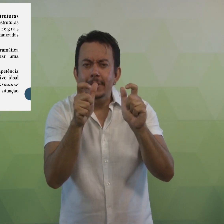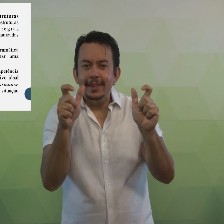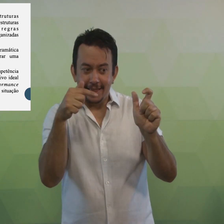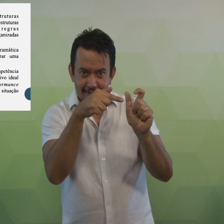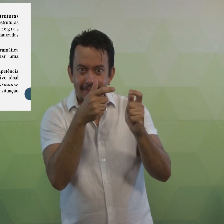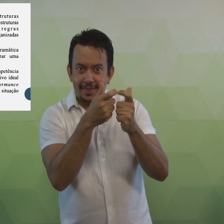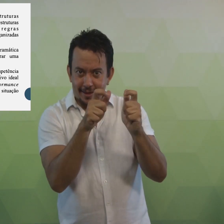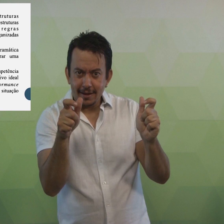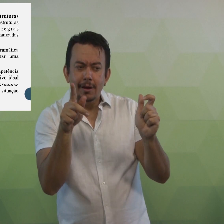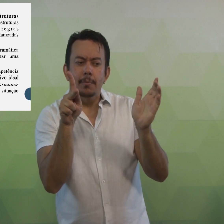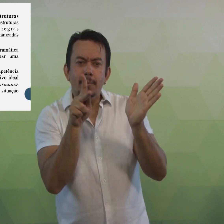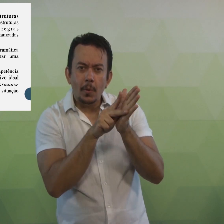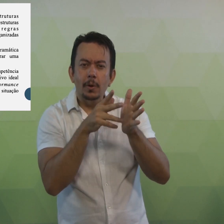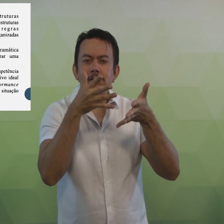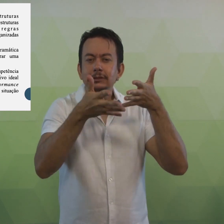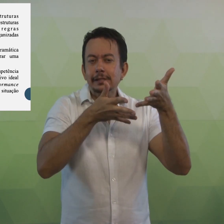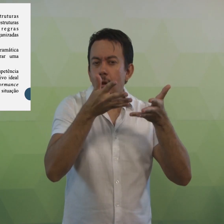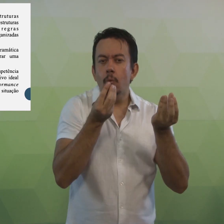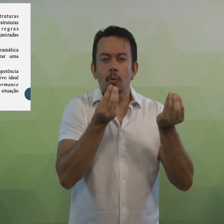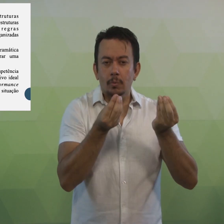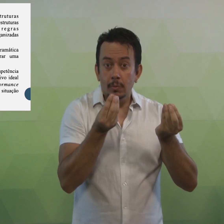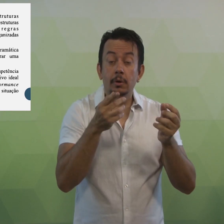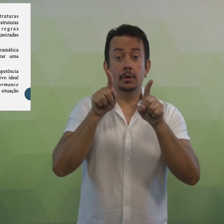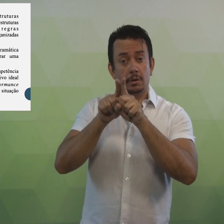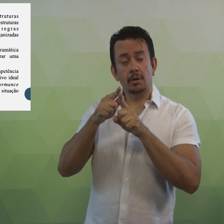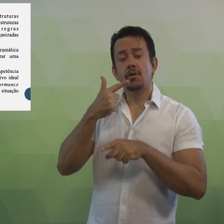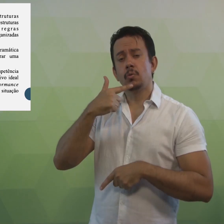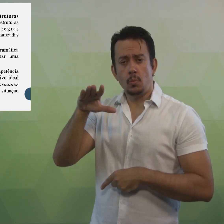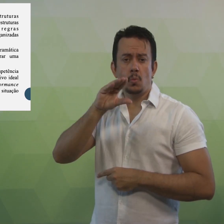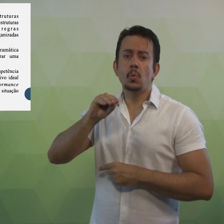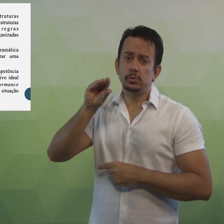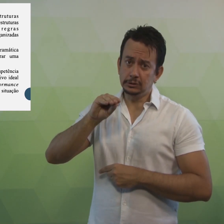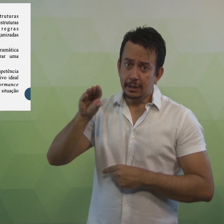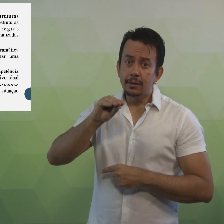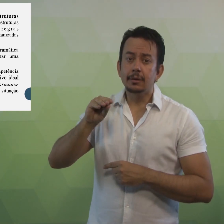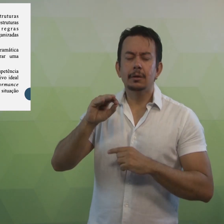Tanto no português quanto na Libras, é necessário que essas regras sejam seguidas.